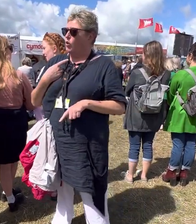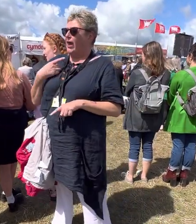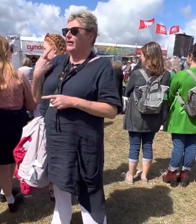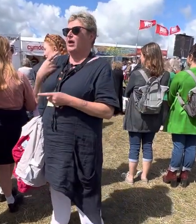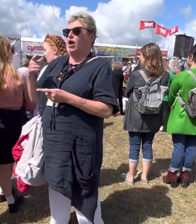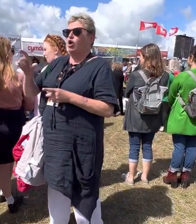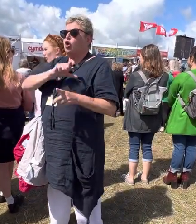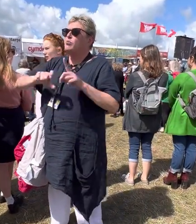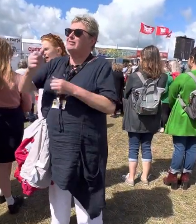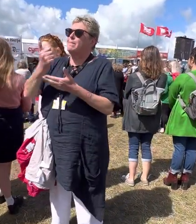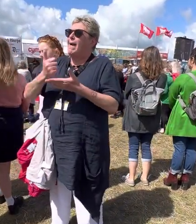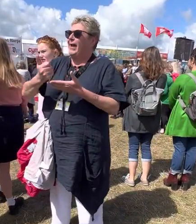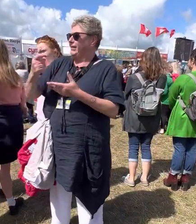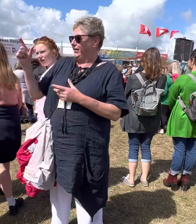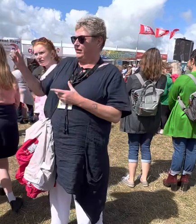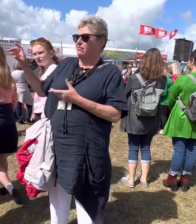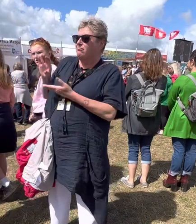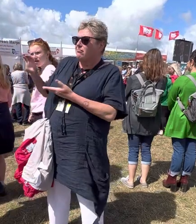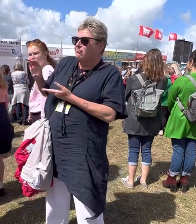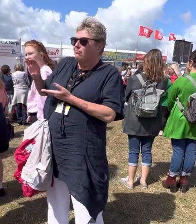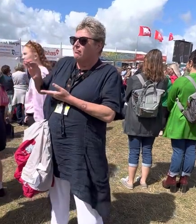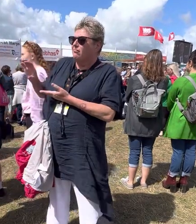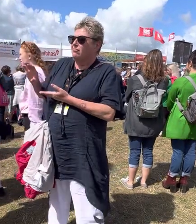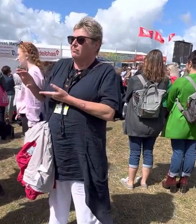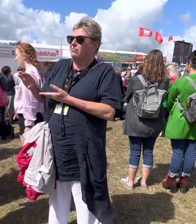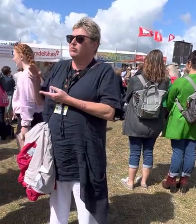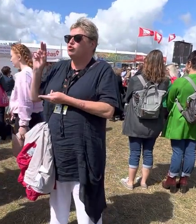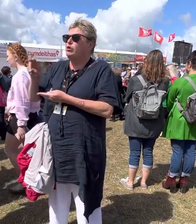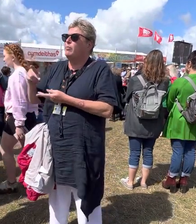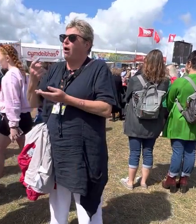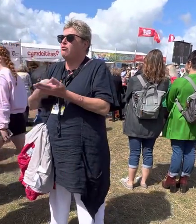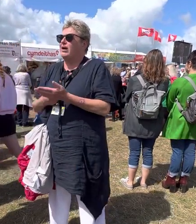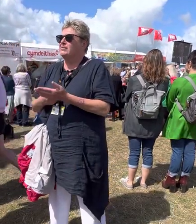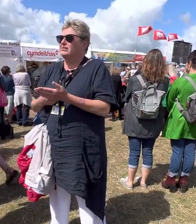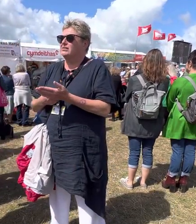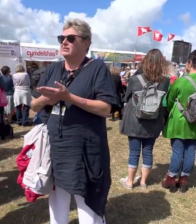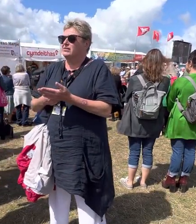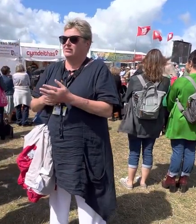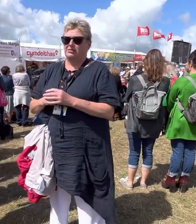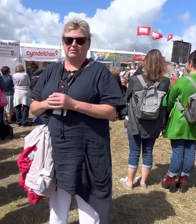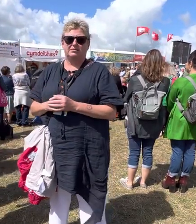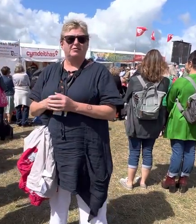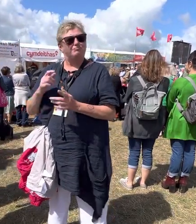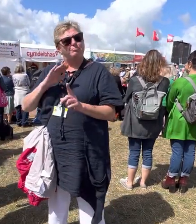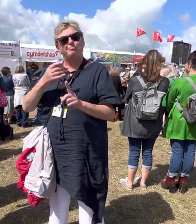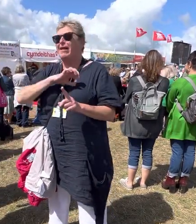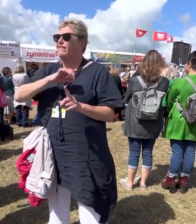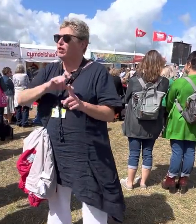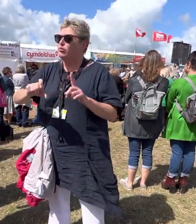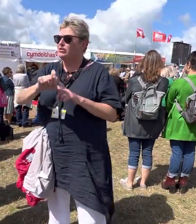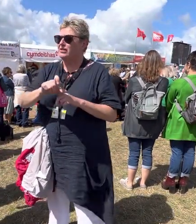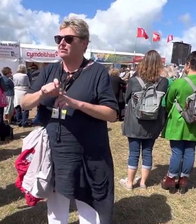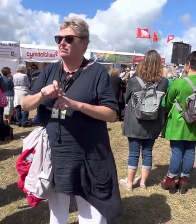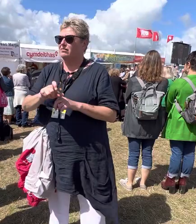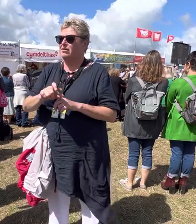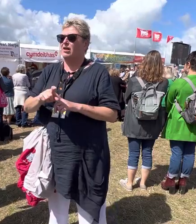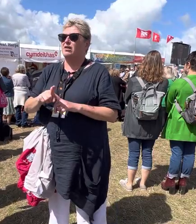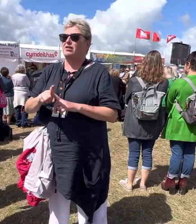Cambria, ar gyfer unigolion a mentre a arweiniad gan y gymuned. Y gwir plaen yw, os ydyn